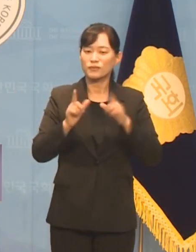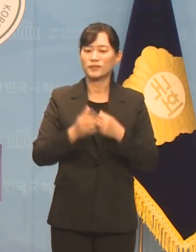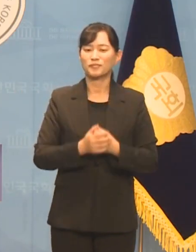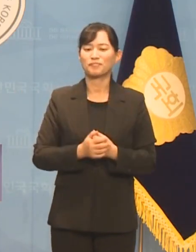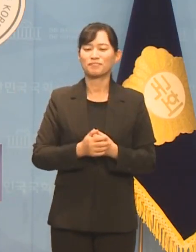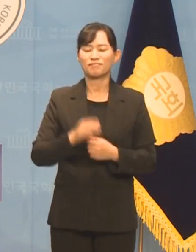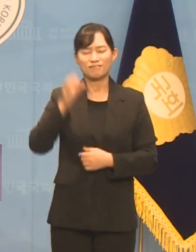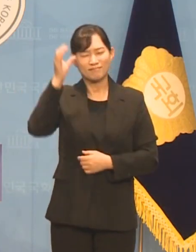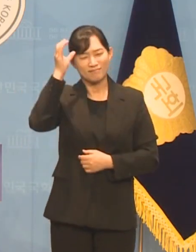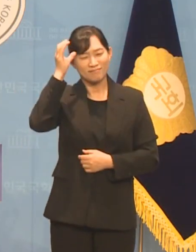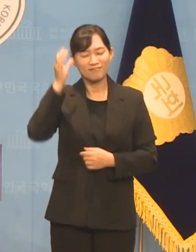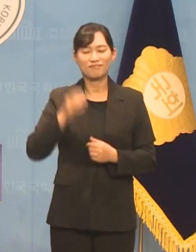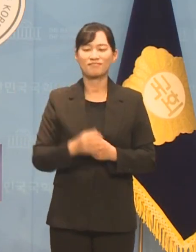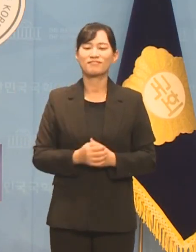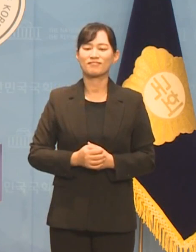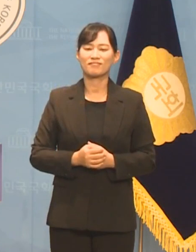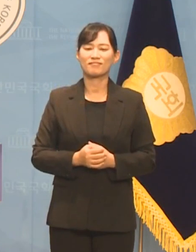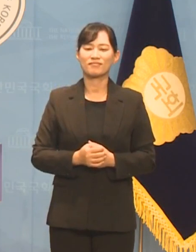가슴으로 기대합니다.